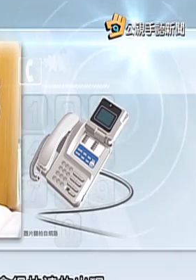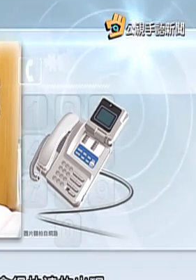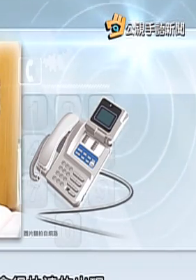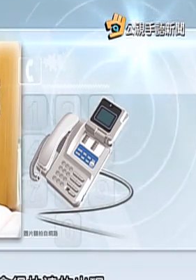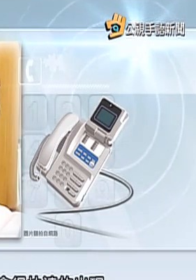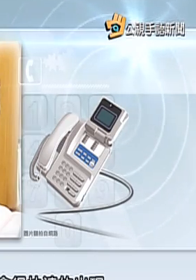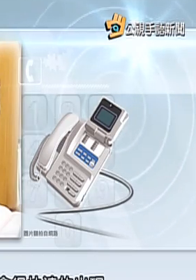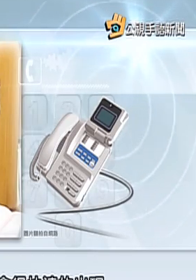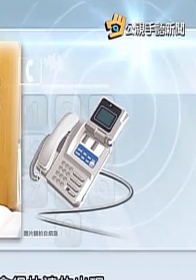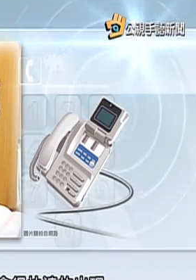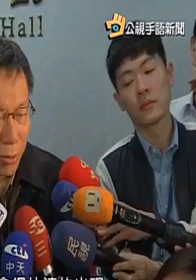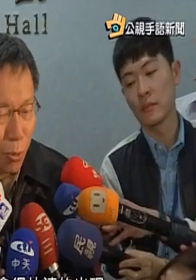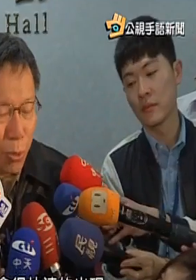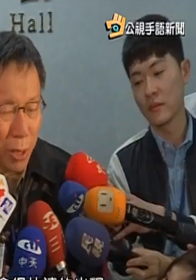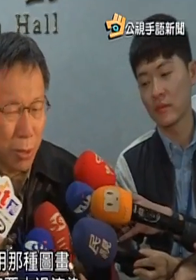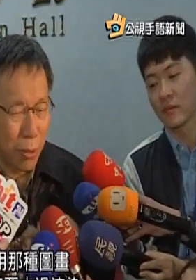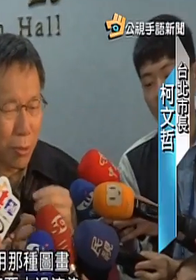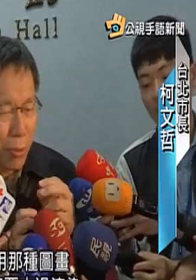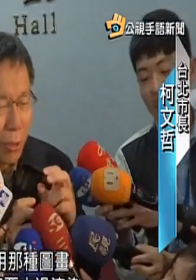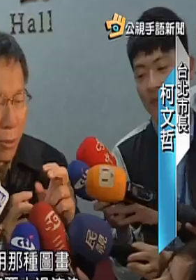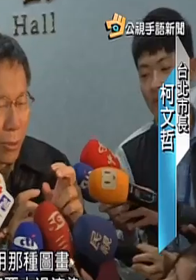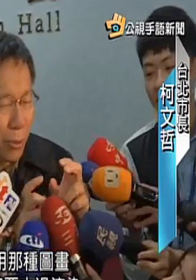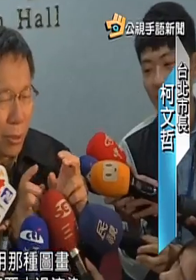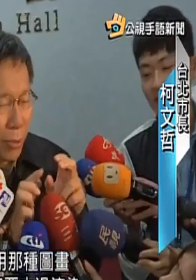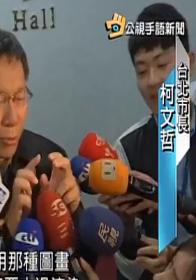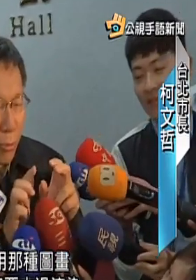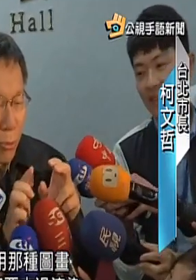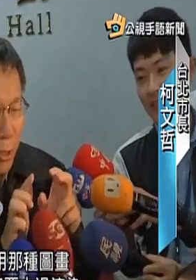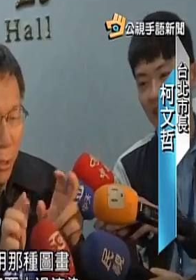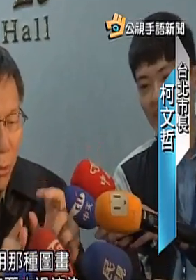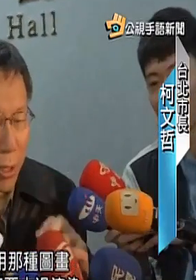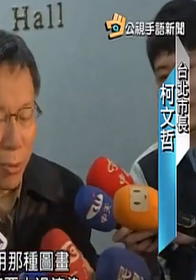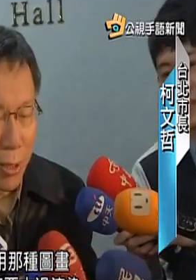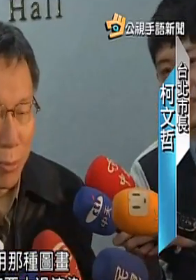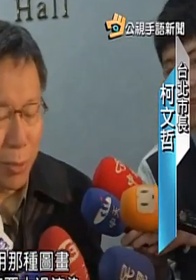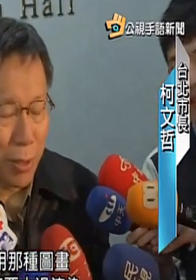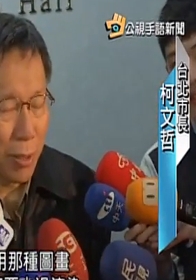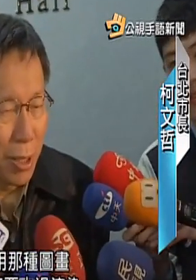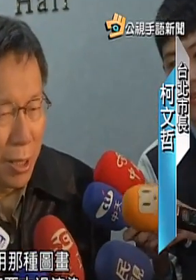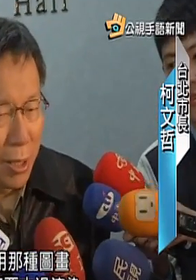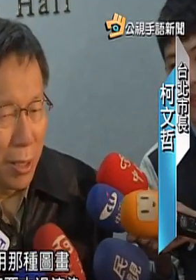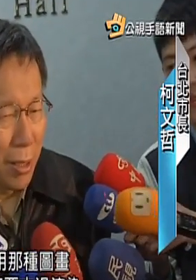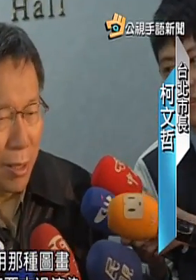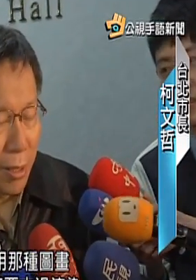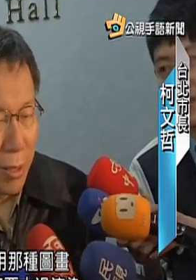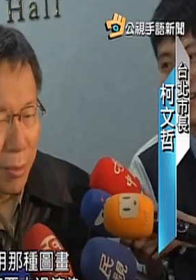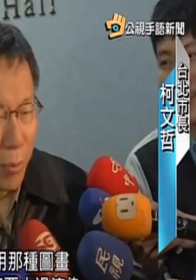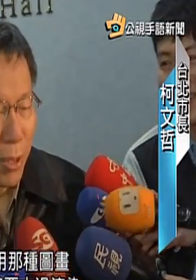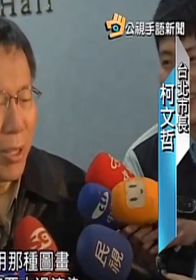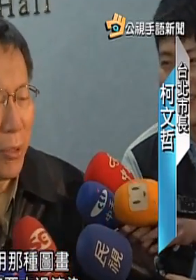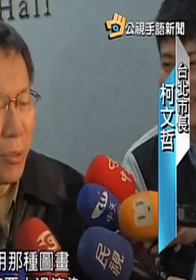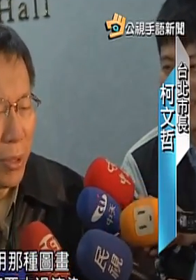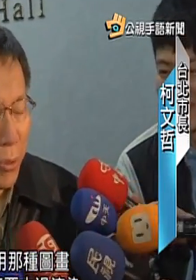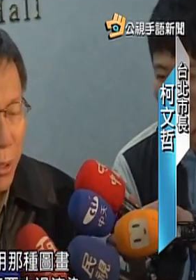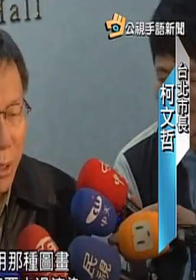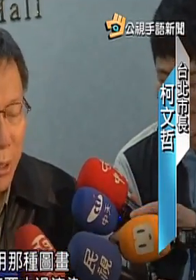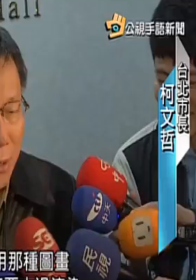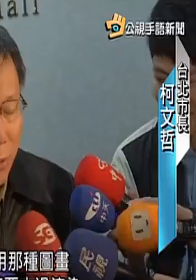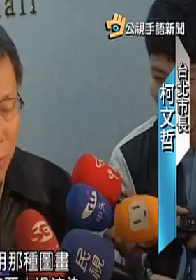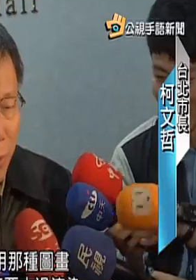快速的出现。 国外的国外都是用那种图画这样画一画，也不要太过那渲染了，这有时候模